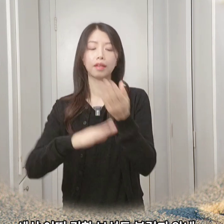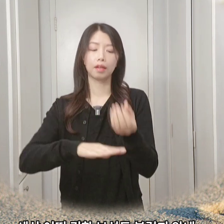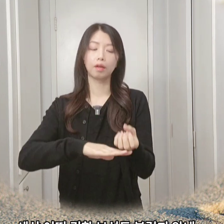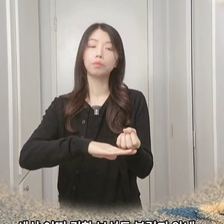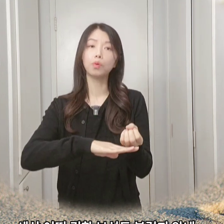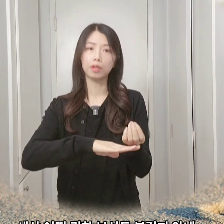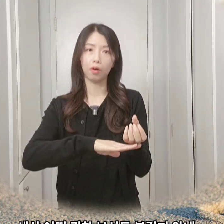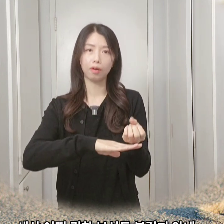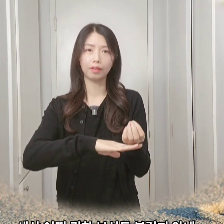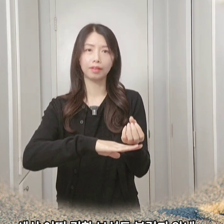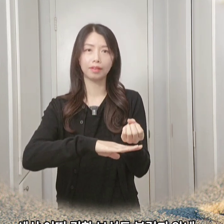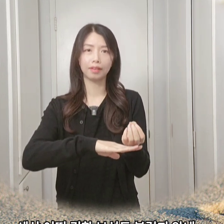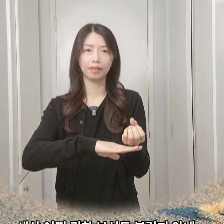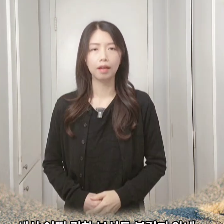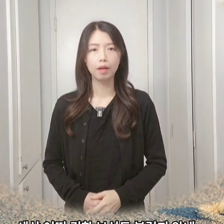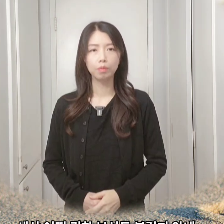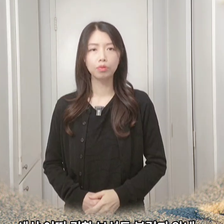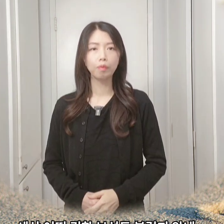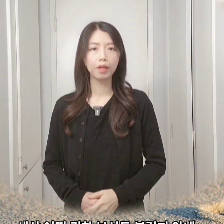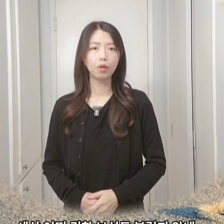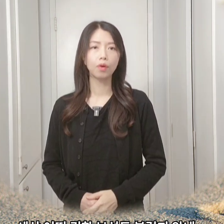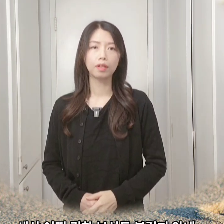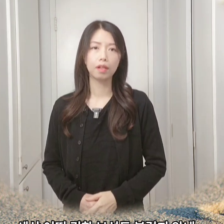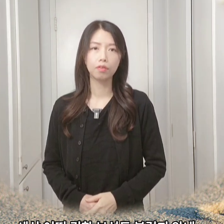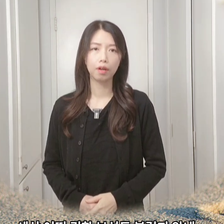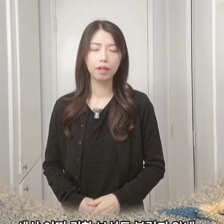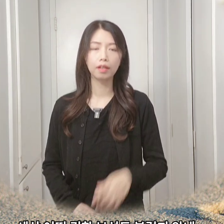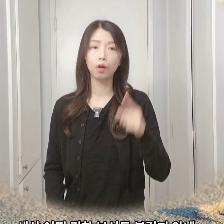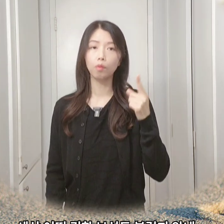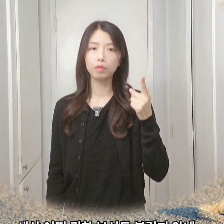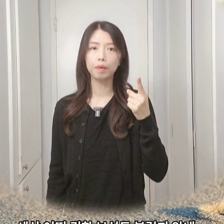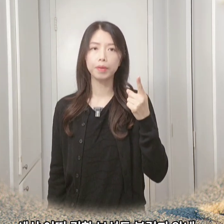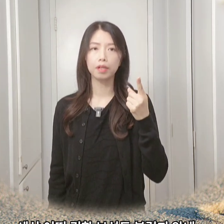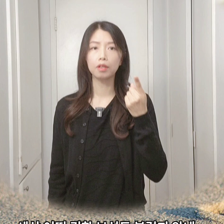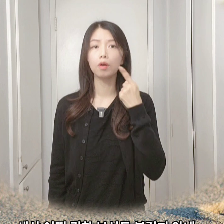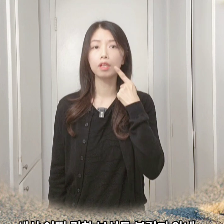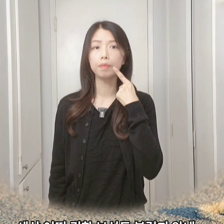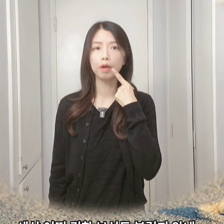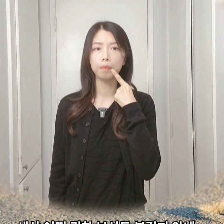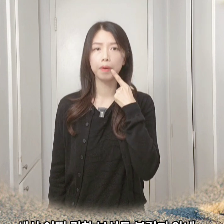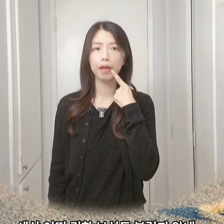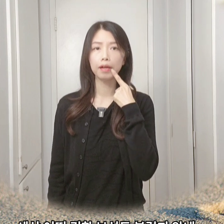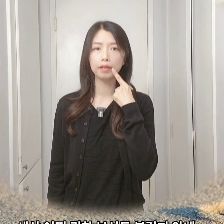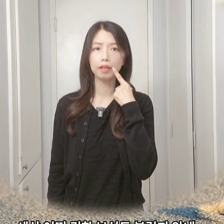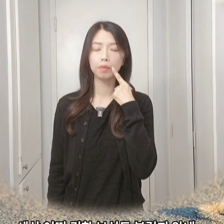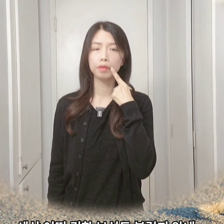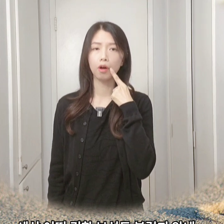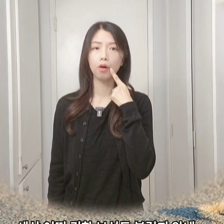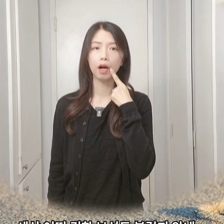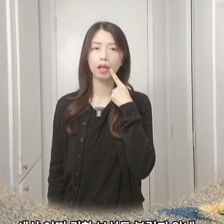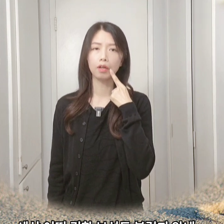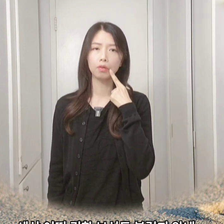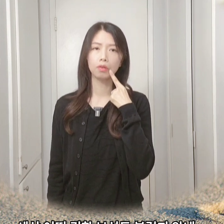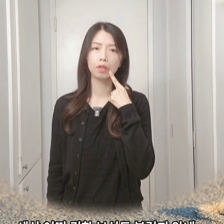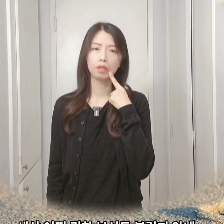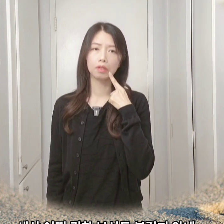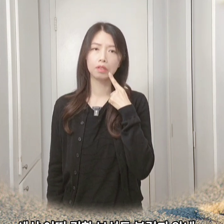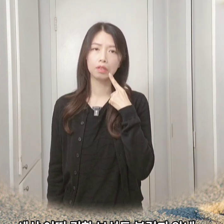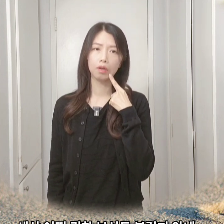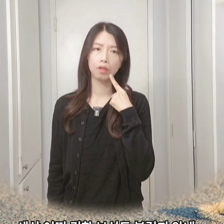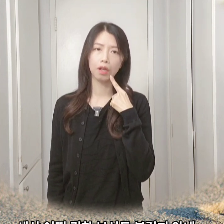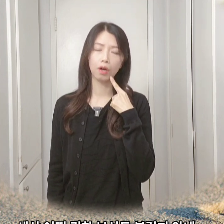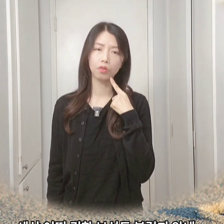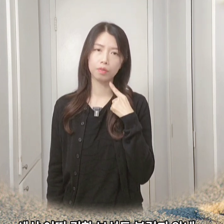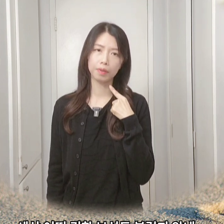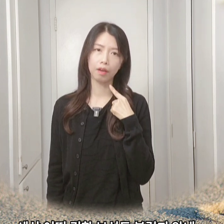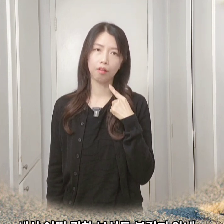귀한 보석. 부럽다라고 한 뜻의 수어는 검지만 펴셔서 입 옆에 끝에서부터 아래로